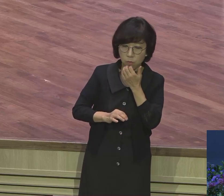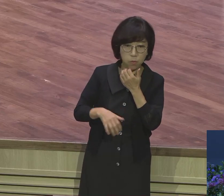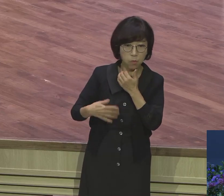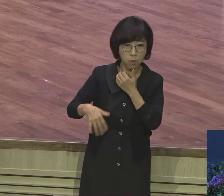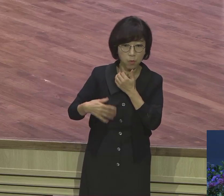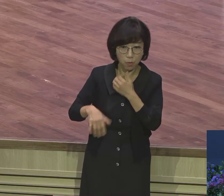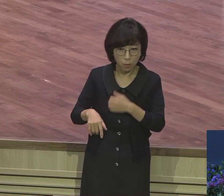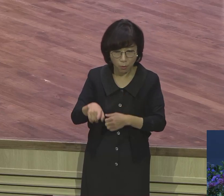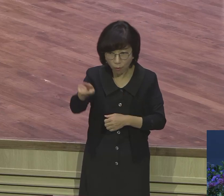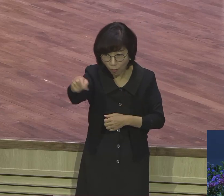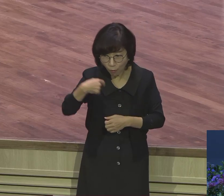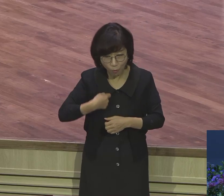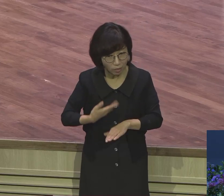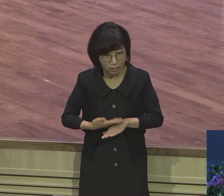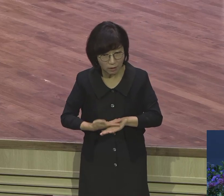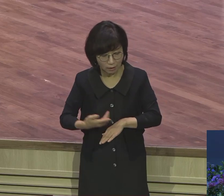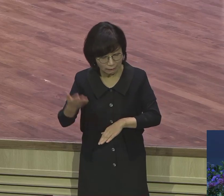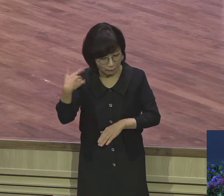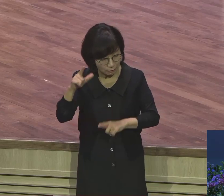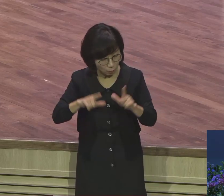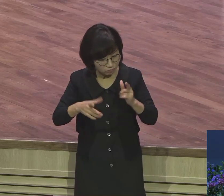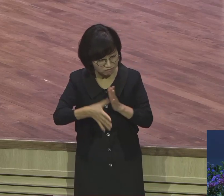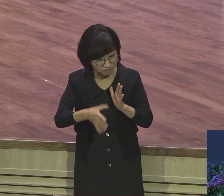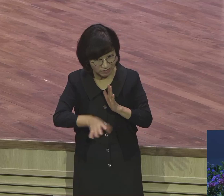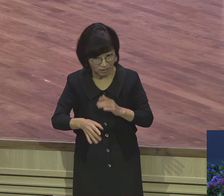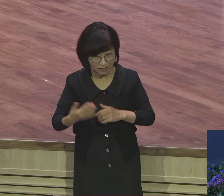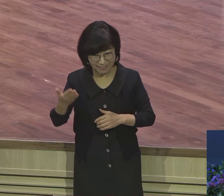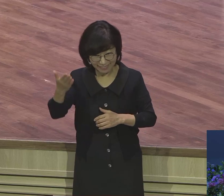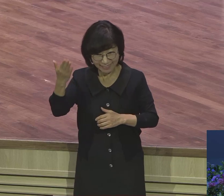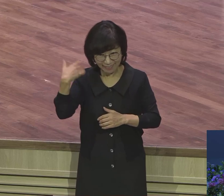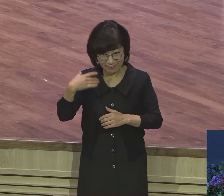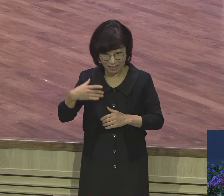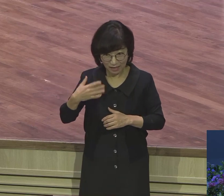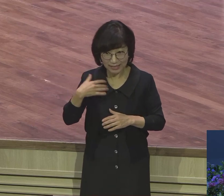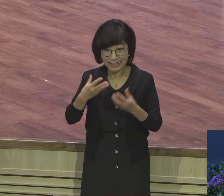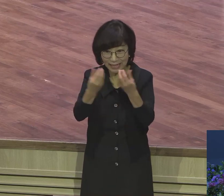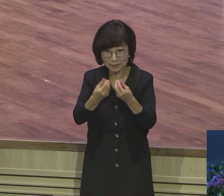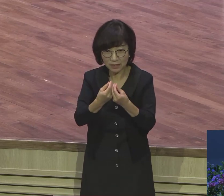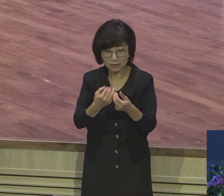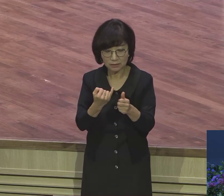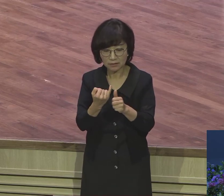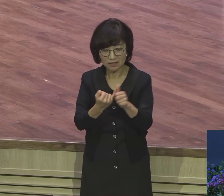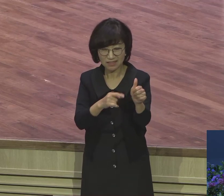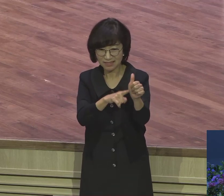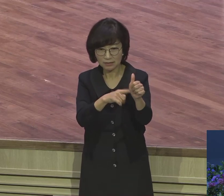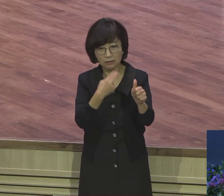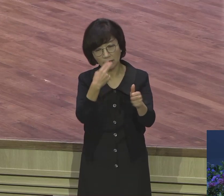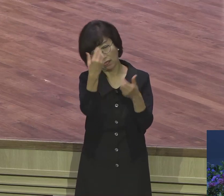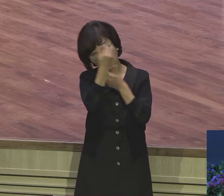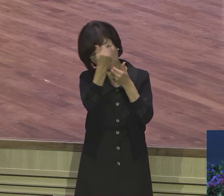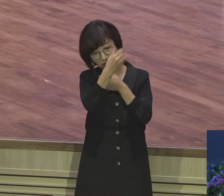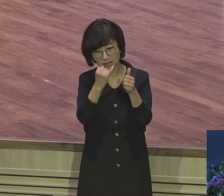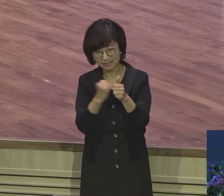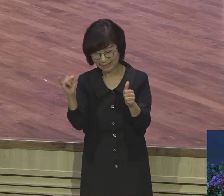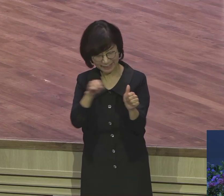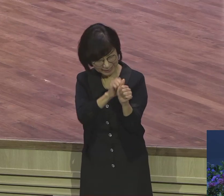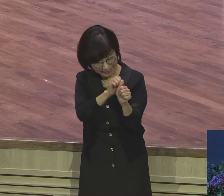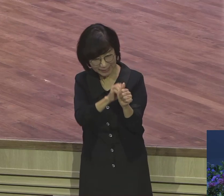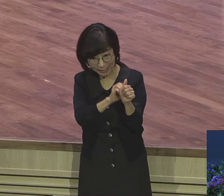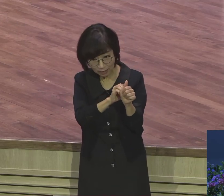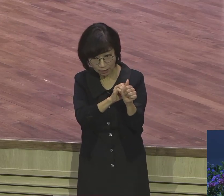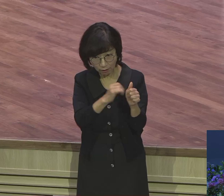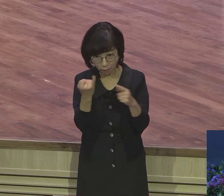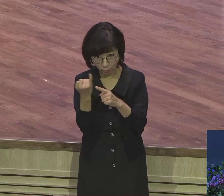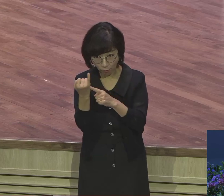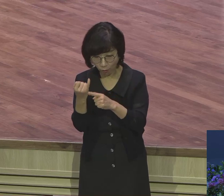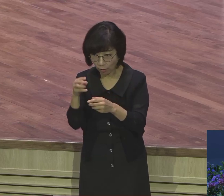사람 달라요. 달라졌습니다. 전에는 술 먹고 들어온 남편을 그냥 바가지 빡빡 걸고 그냥 괴롭혔는데 예운